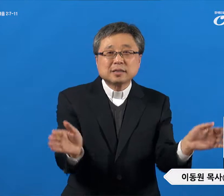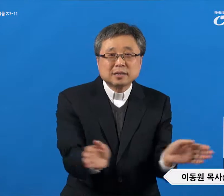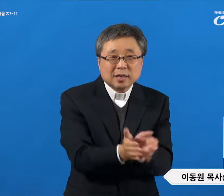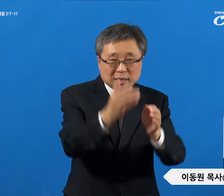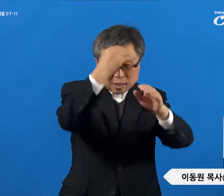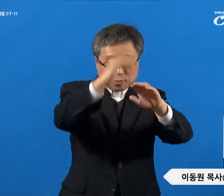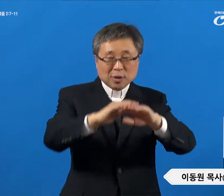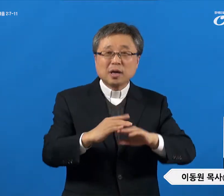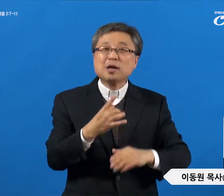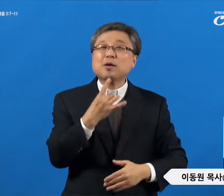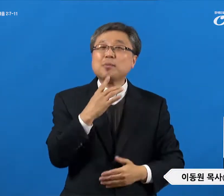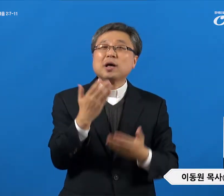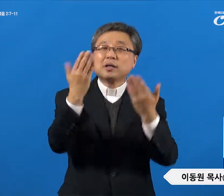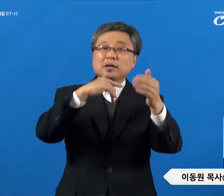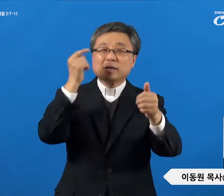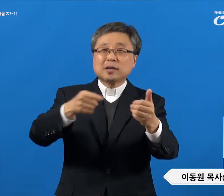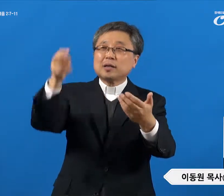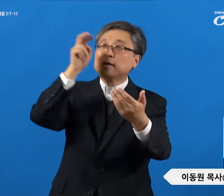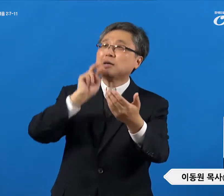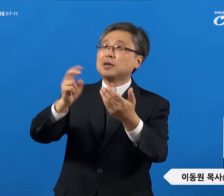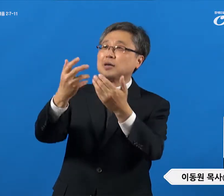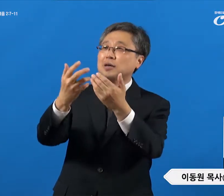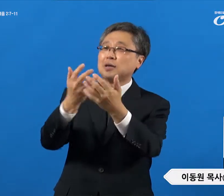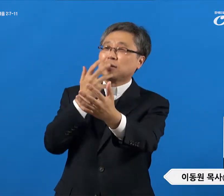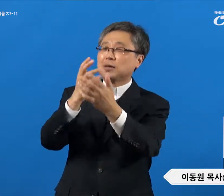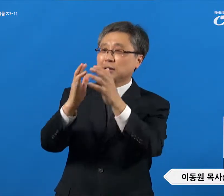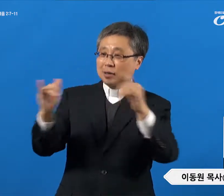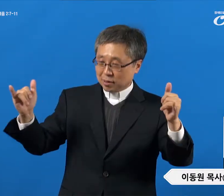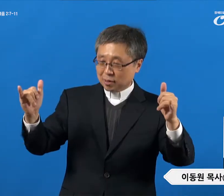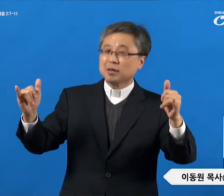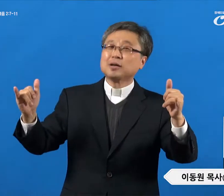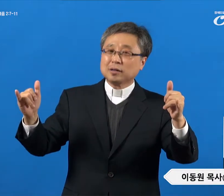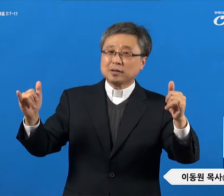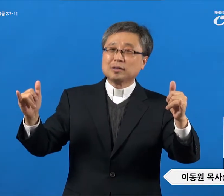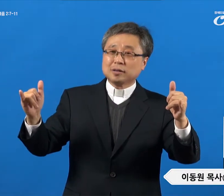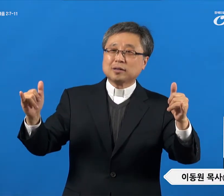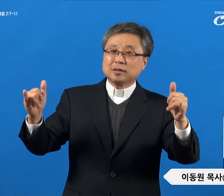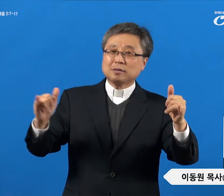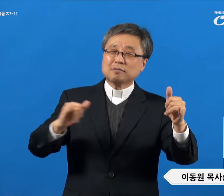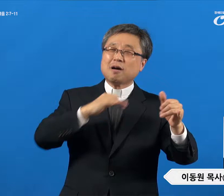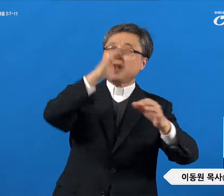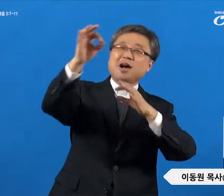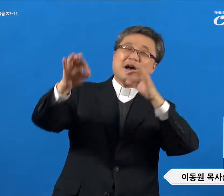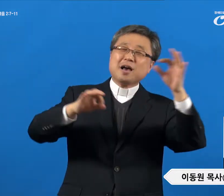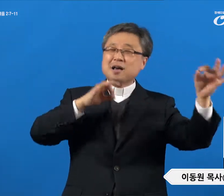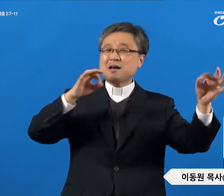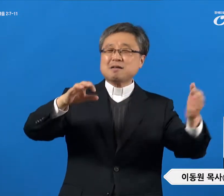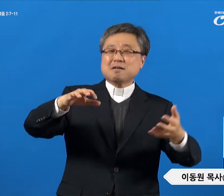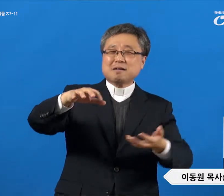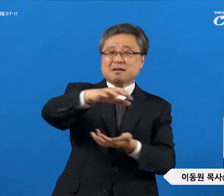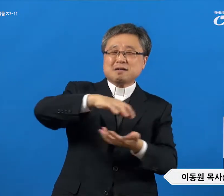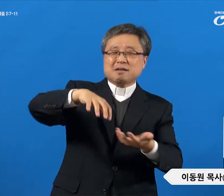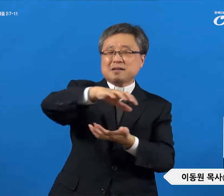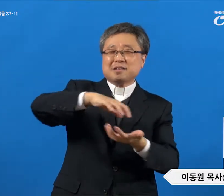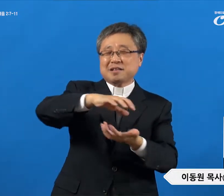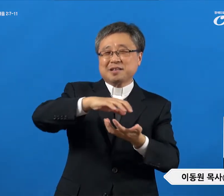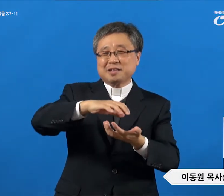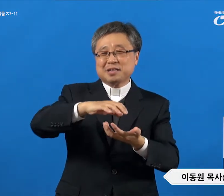그러면 우선 성가대에서 아마 난리 날 거예요. 그지? 이거 못 하잖아, 이게. 이 지휘자도 그렇고 이거. 예.